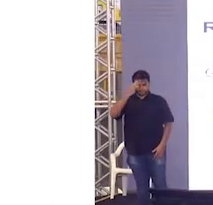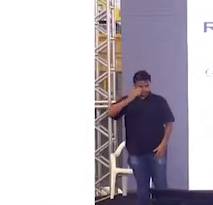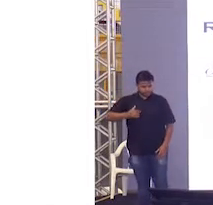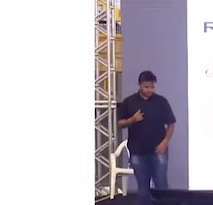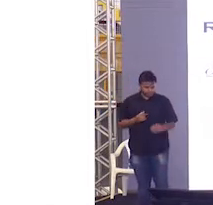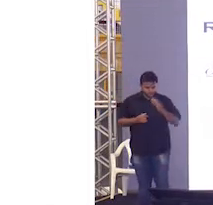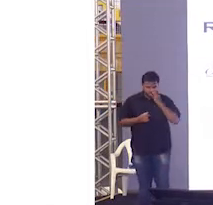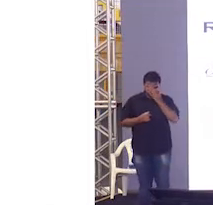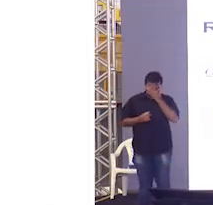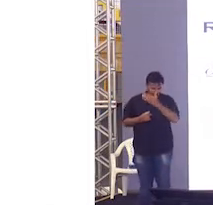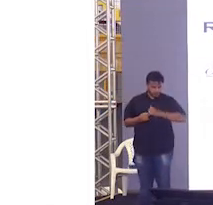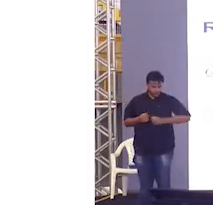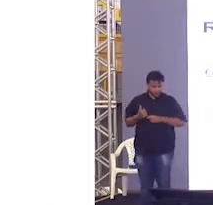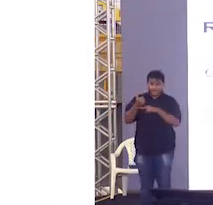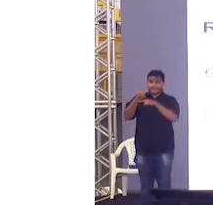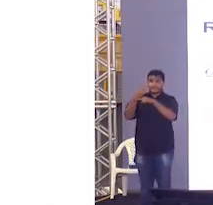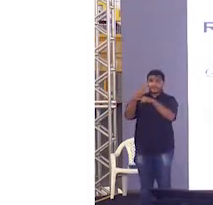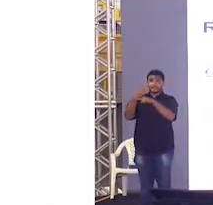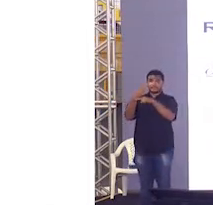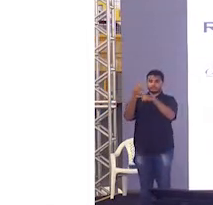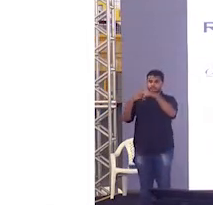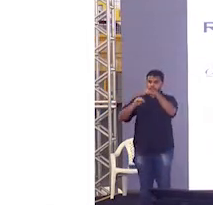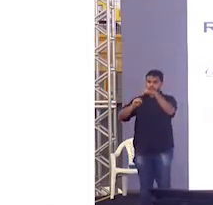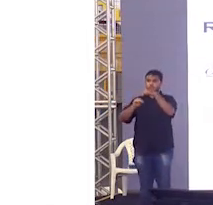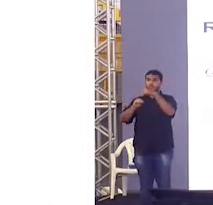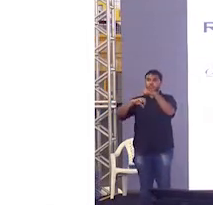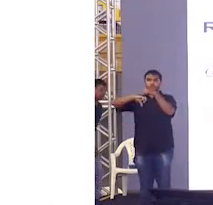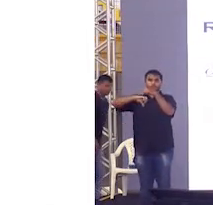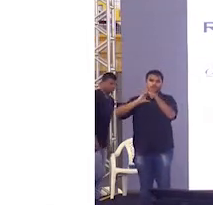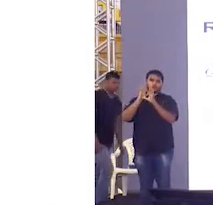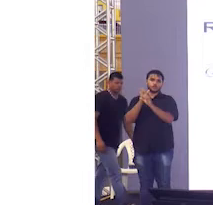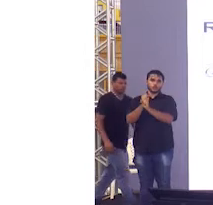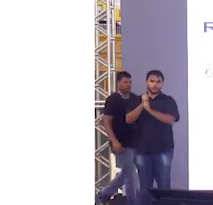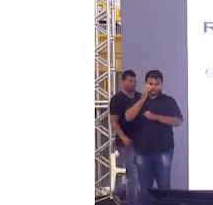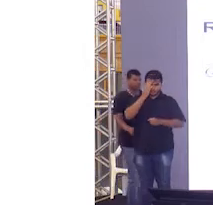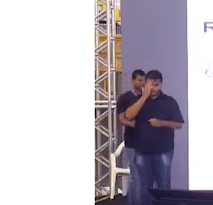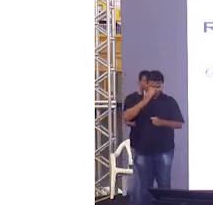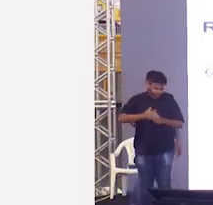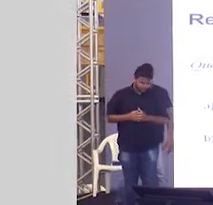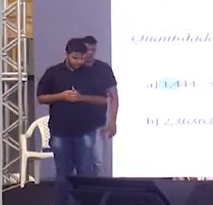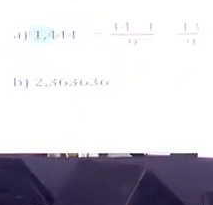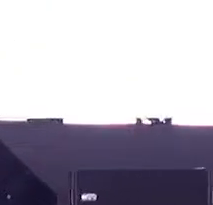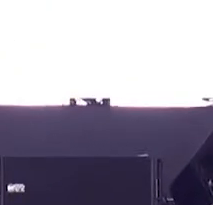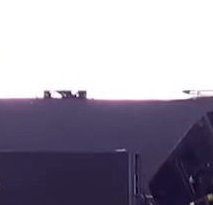9. Ok? Então a dízima periódica